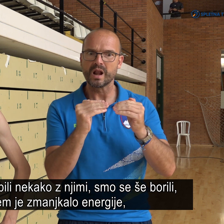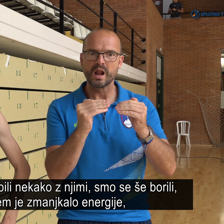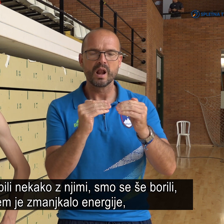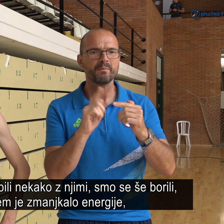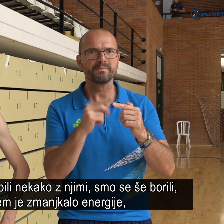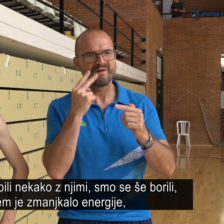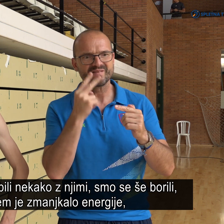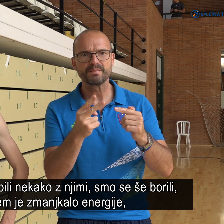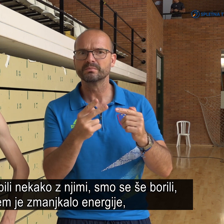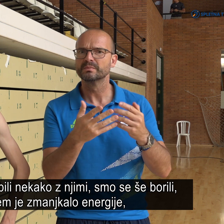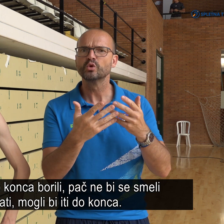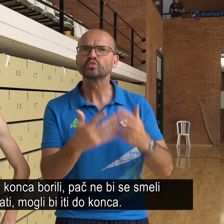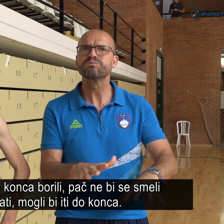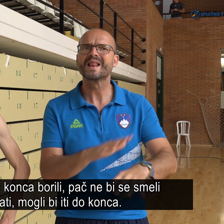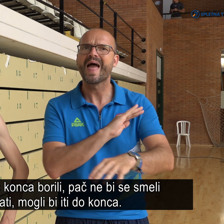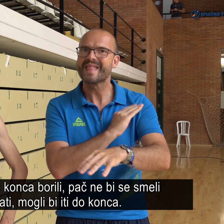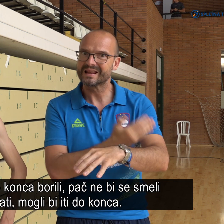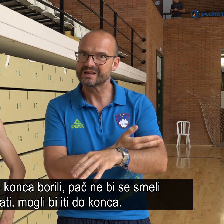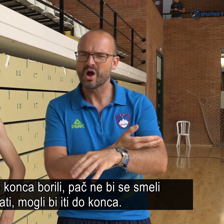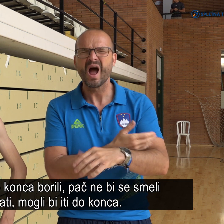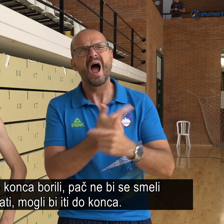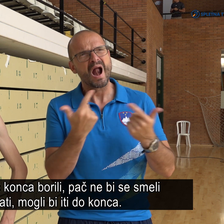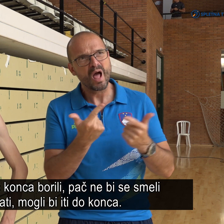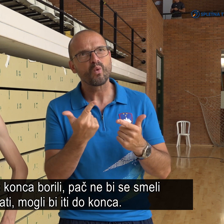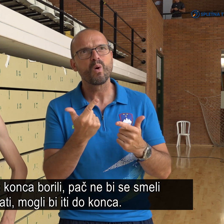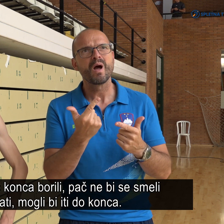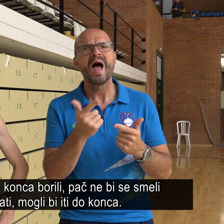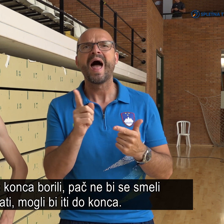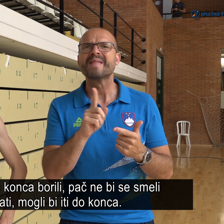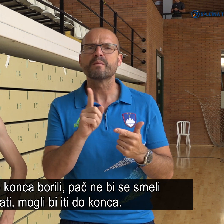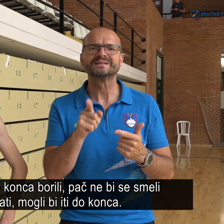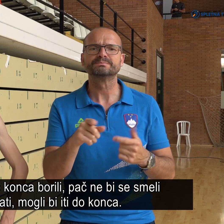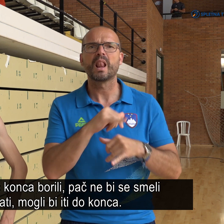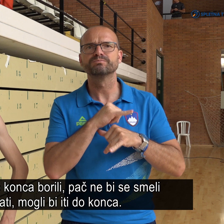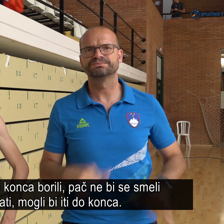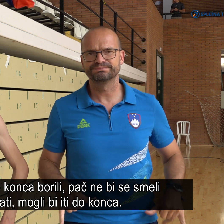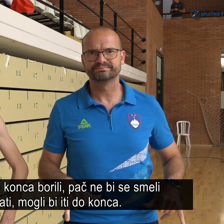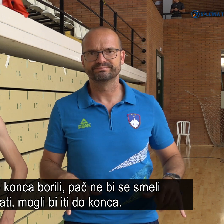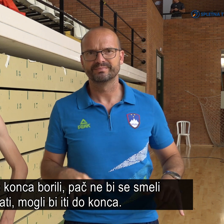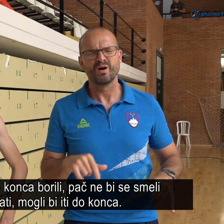energije, pa bi se lahko do konca, pač ne bi se smeli takoj predati, mogli biti do konca.